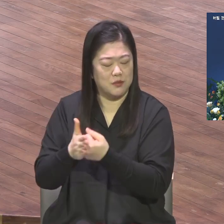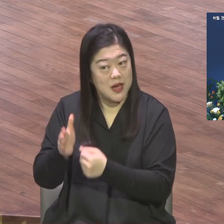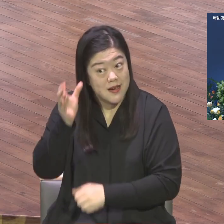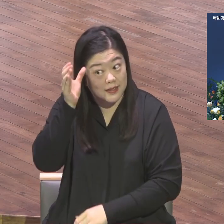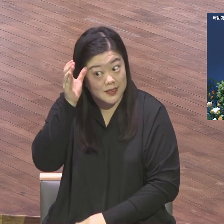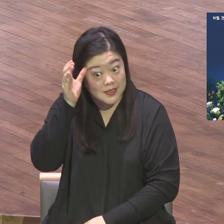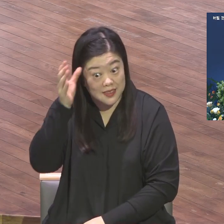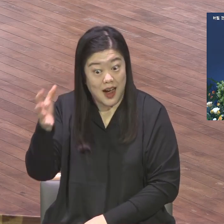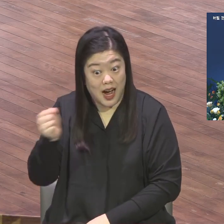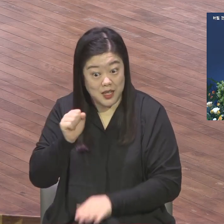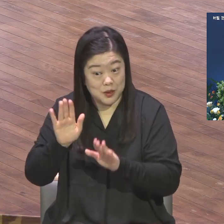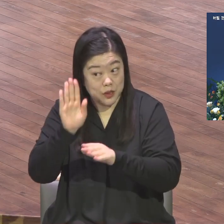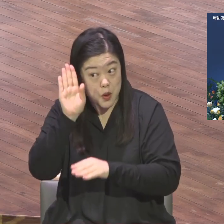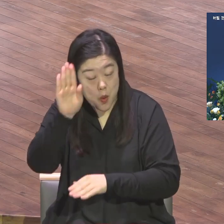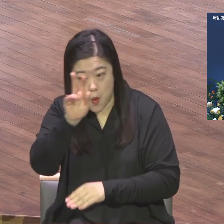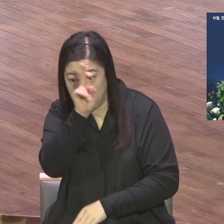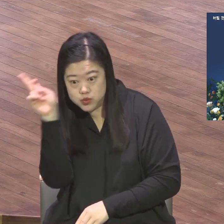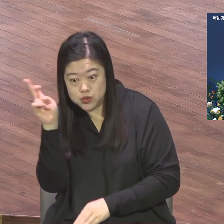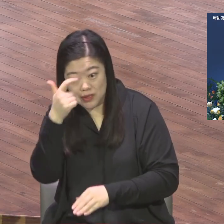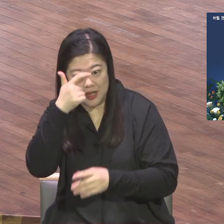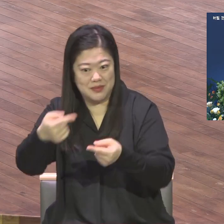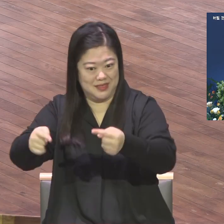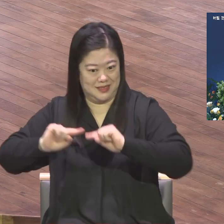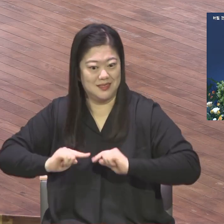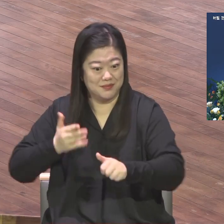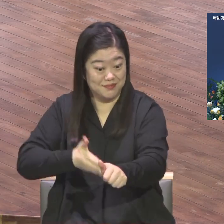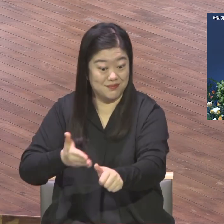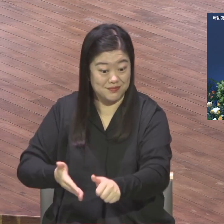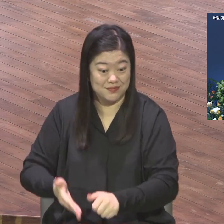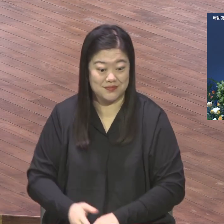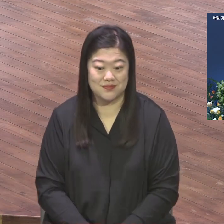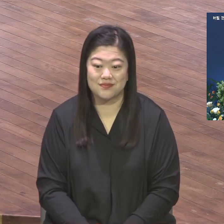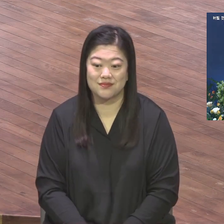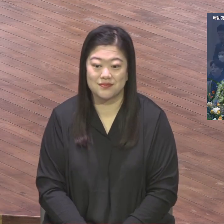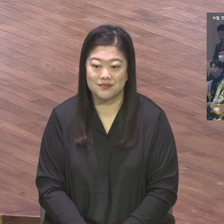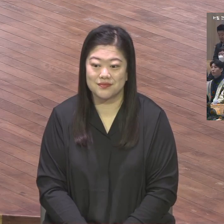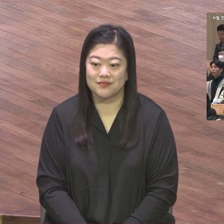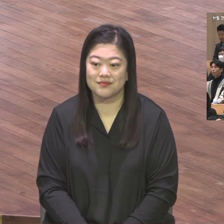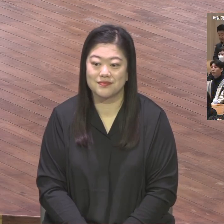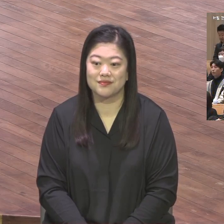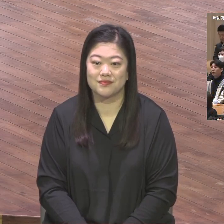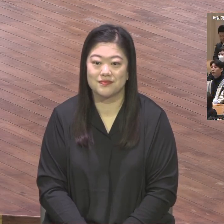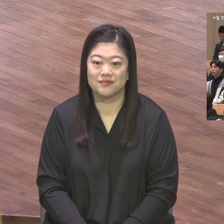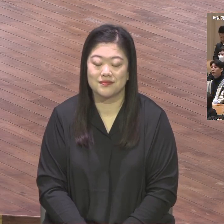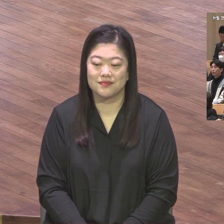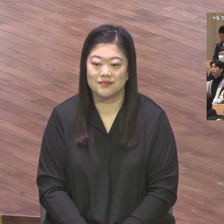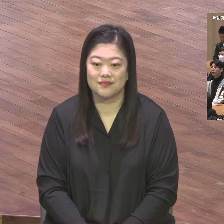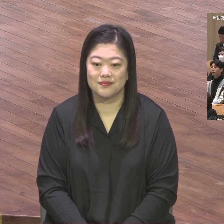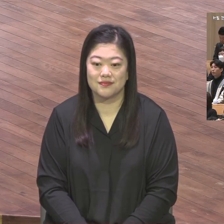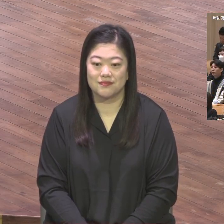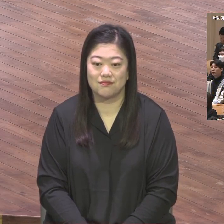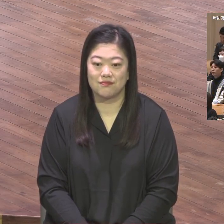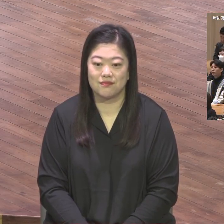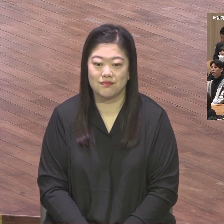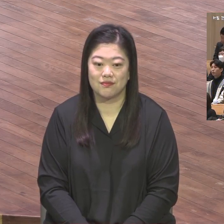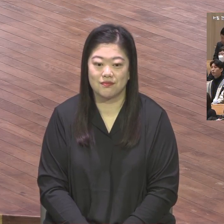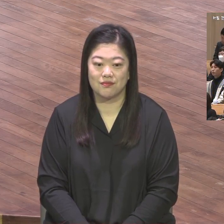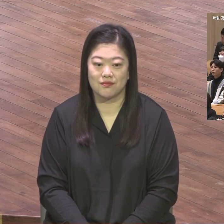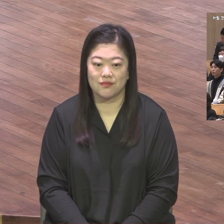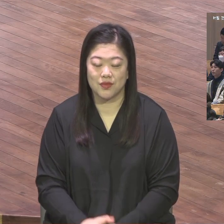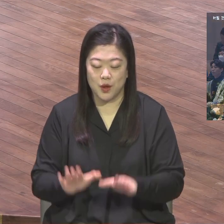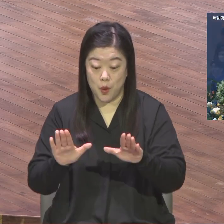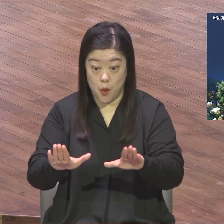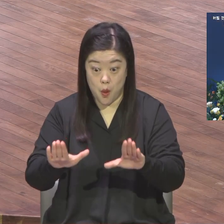하나님께서 우리를 향해 이루실 놀라운 사역들을 기대하시기를 바랍니다. 오늘 주일은